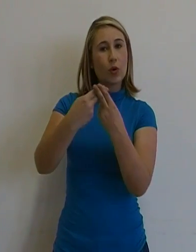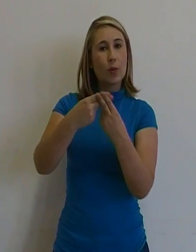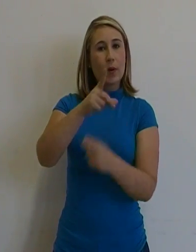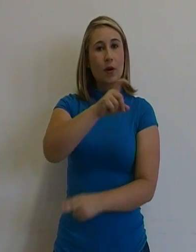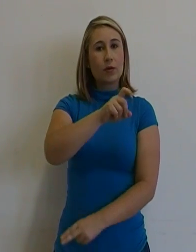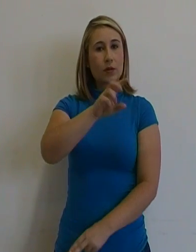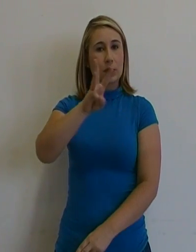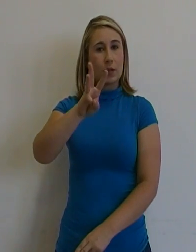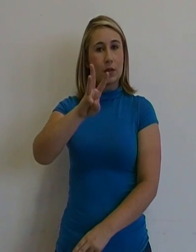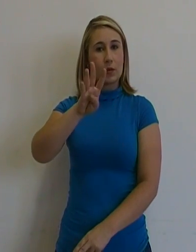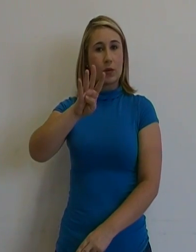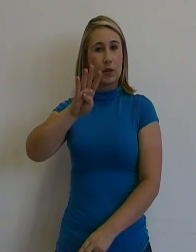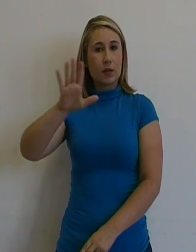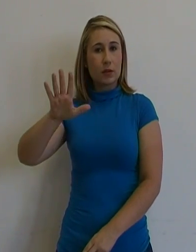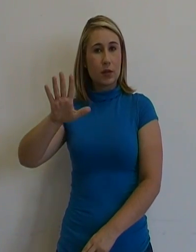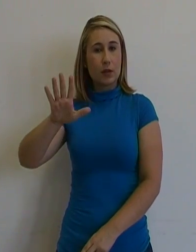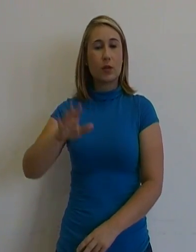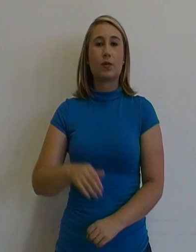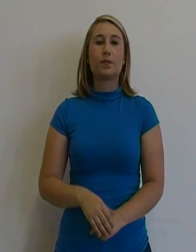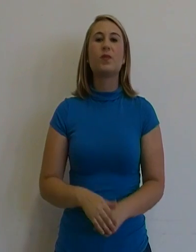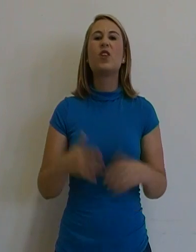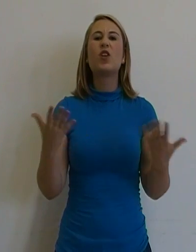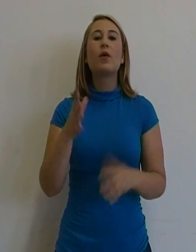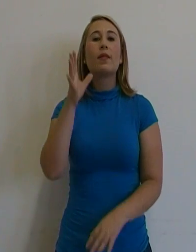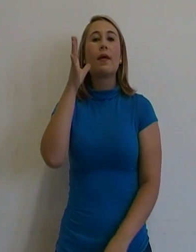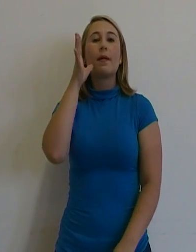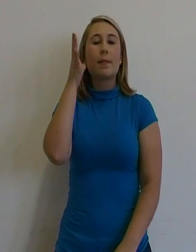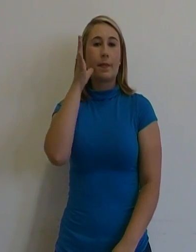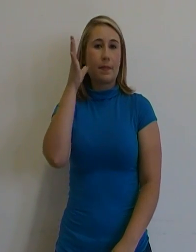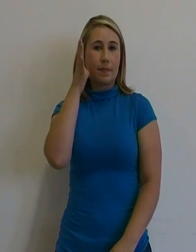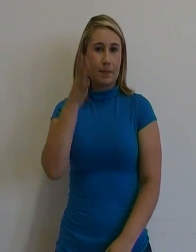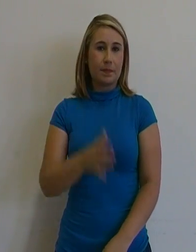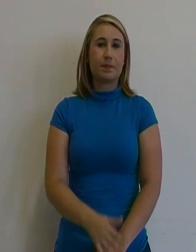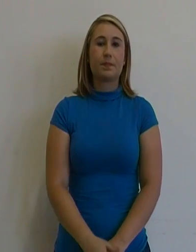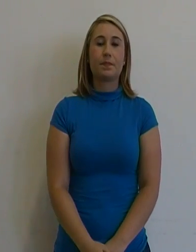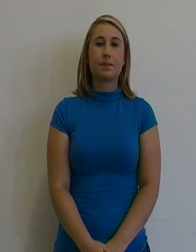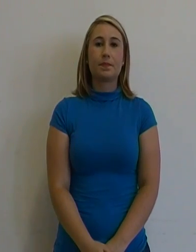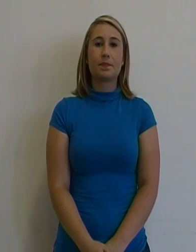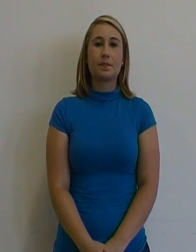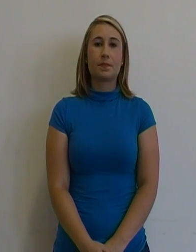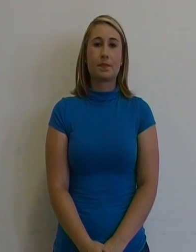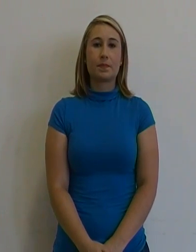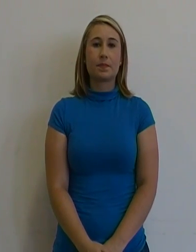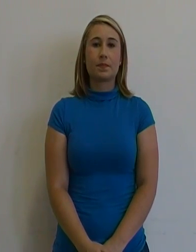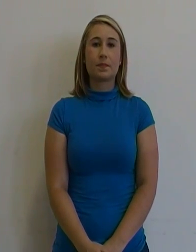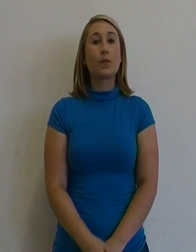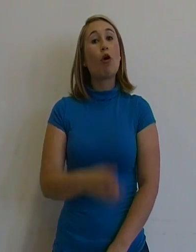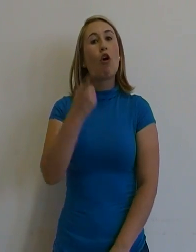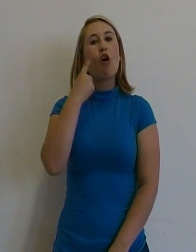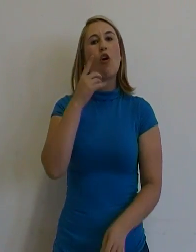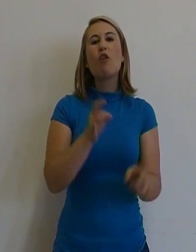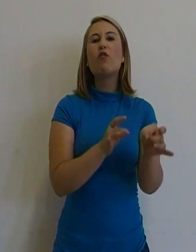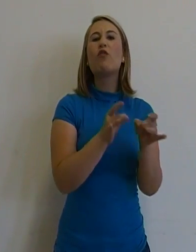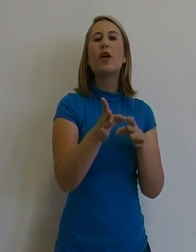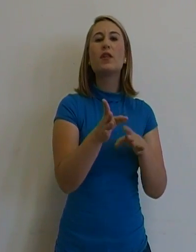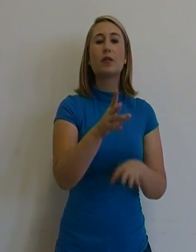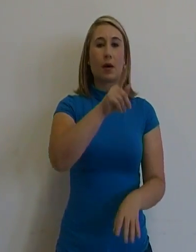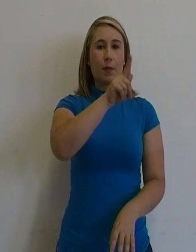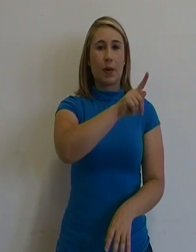6345, kilómetro 4, corregimiento San Cristóbal. Del 1 de febrero al 12